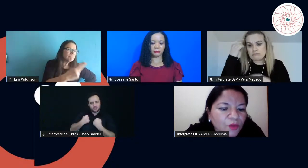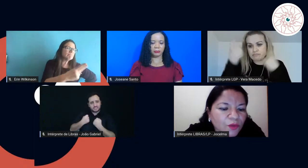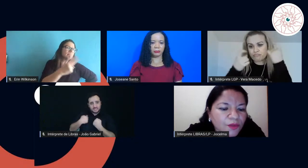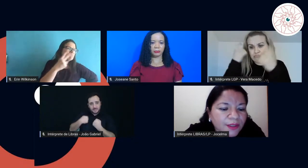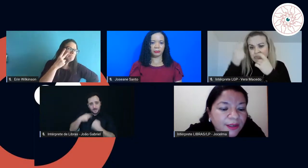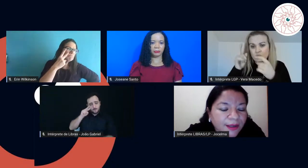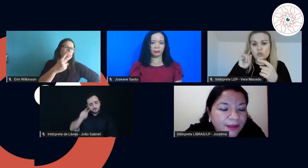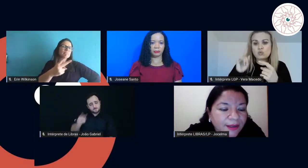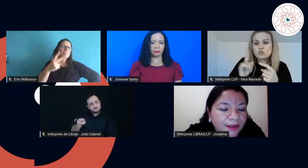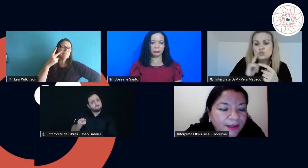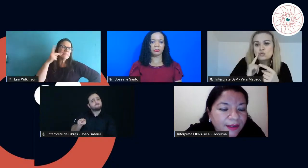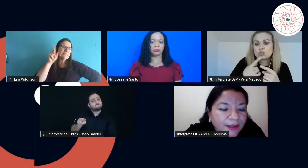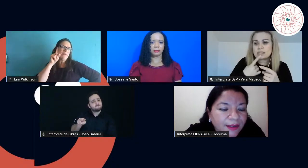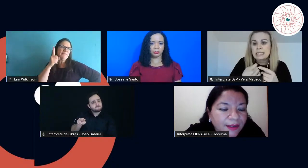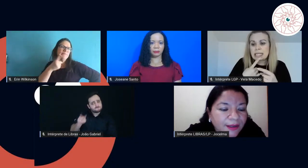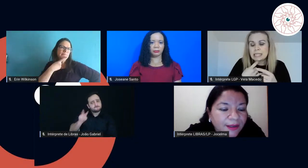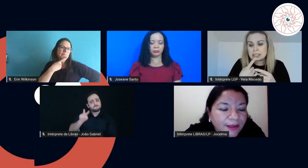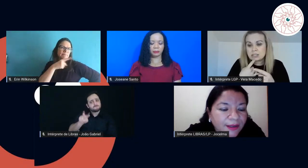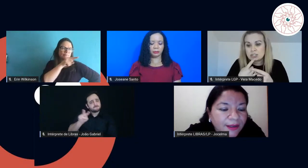os surdos